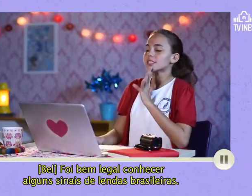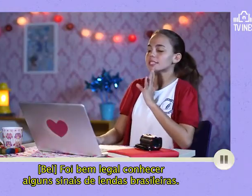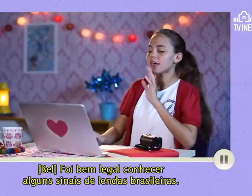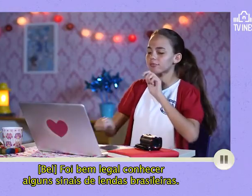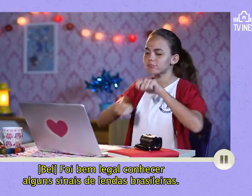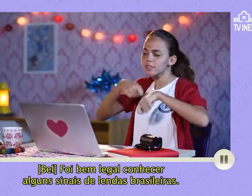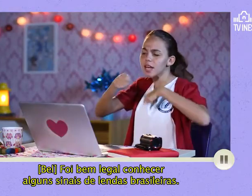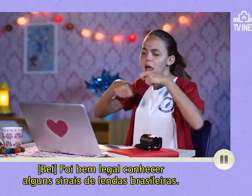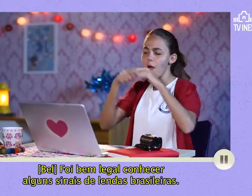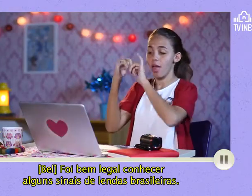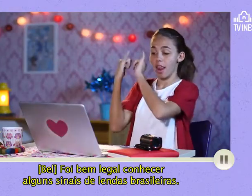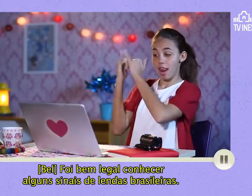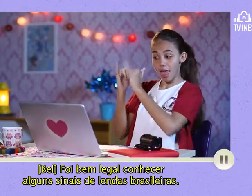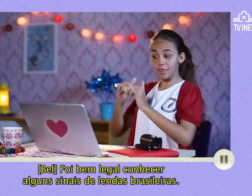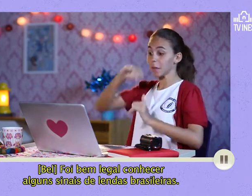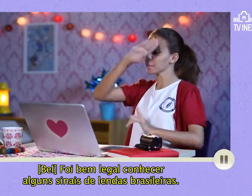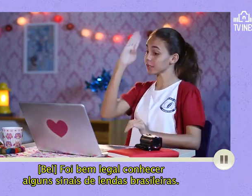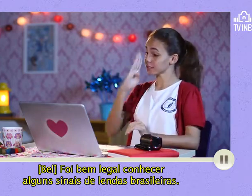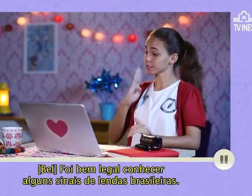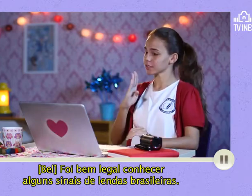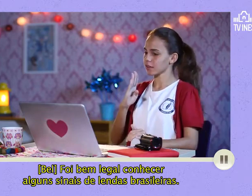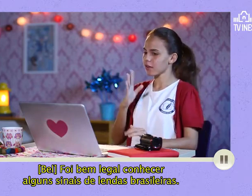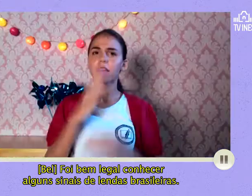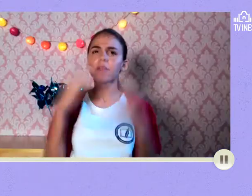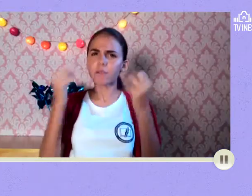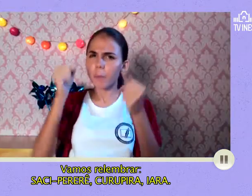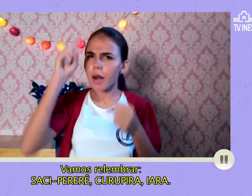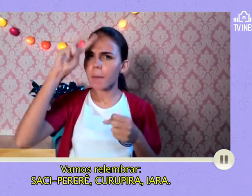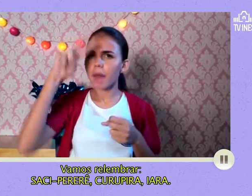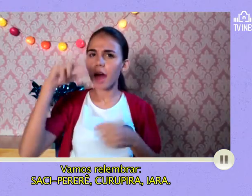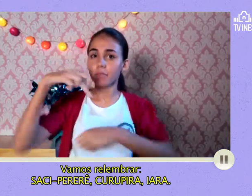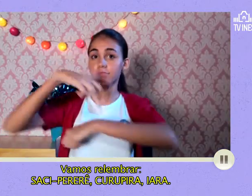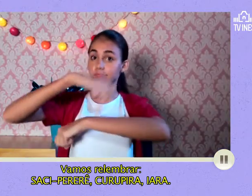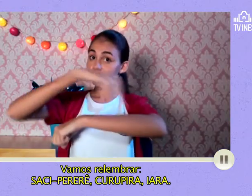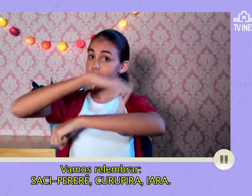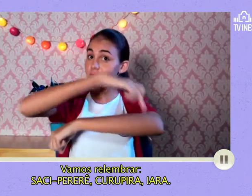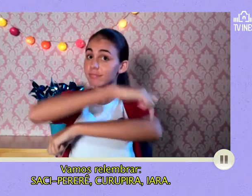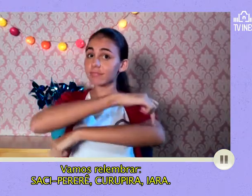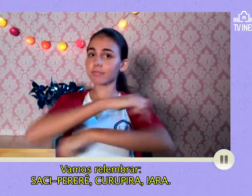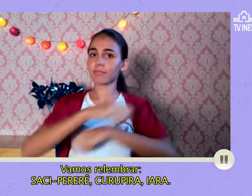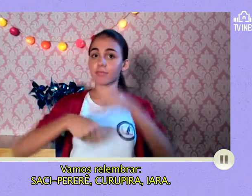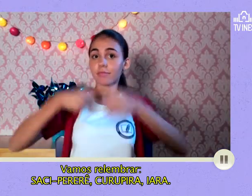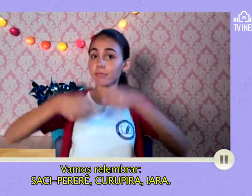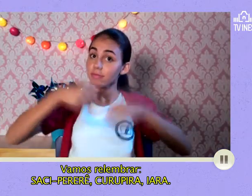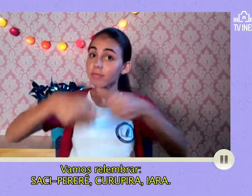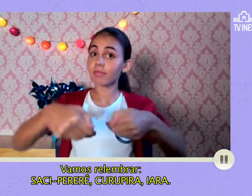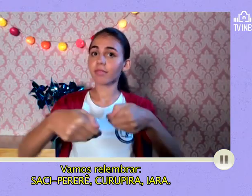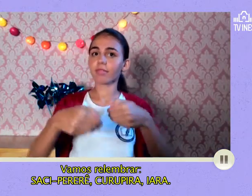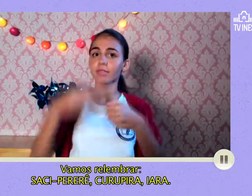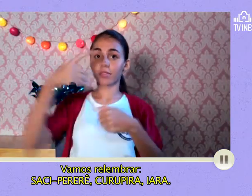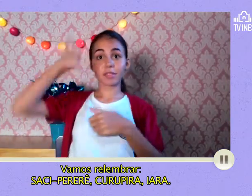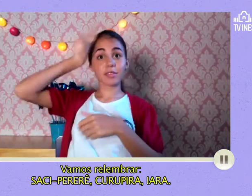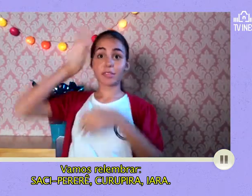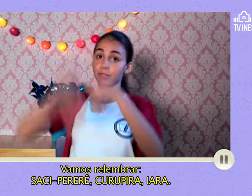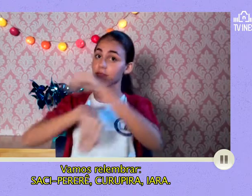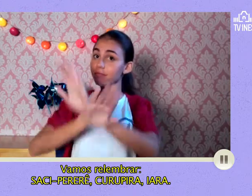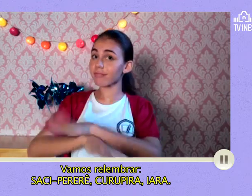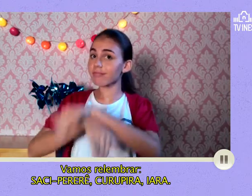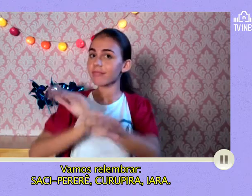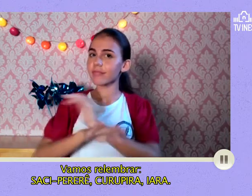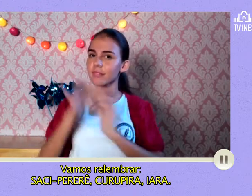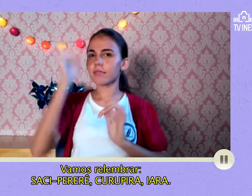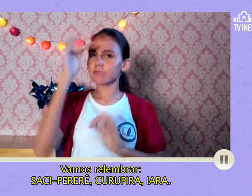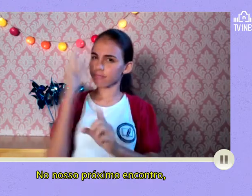Foi bem legal conhecer alguns sinais de lendas brasileiras. Vamos relembrar? Saci Pererê, Curupira,